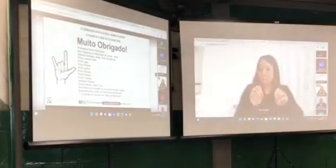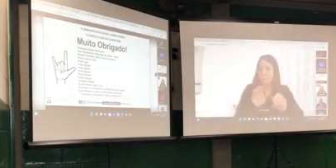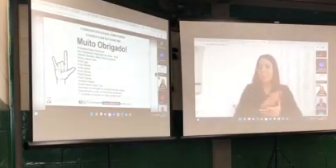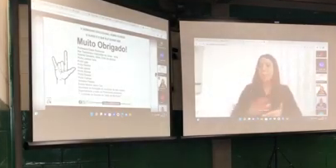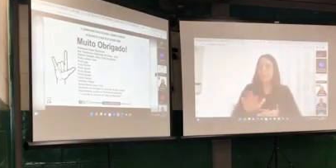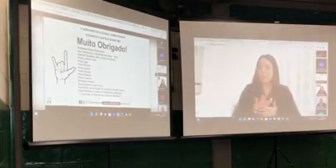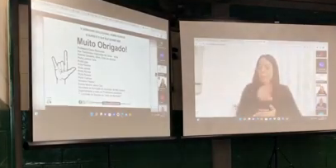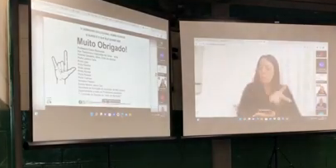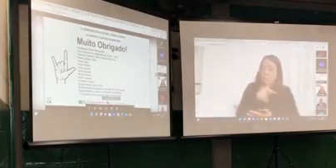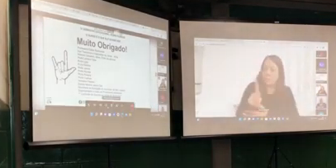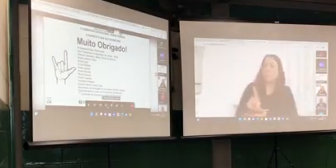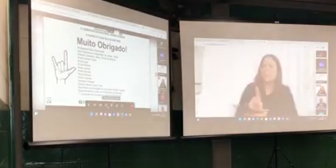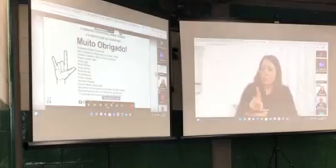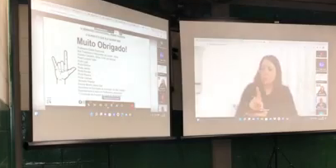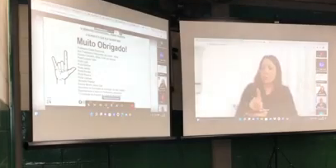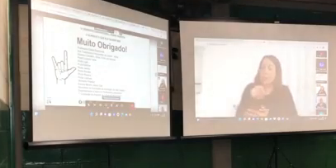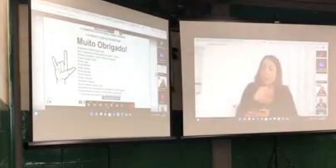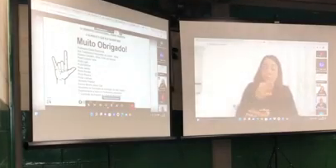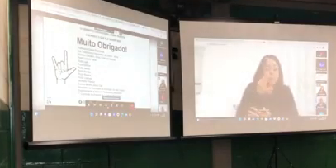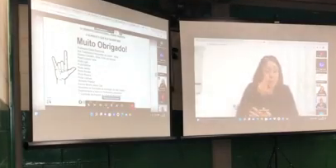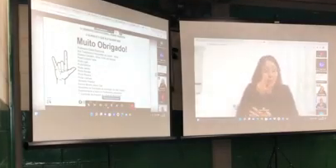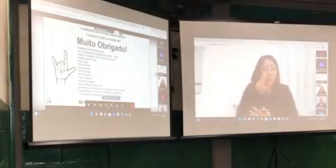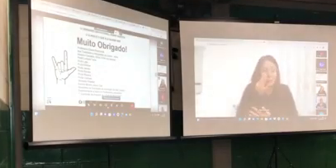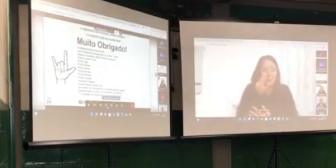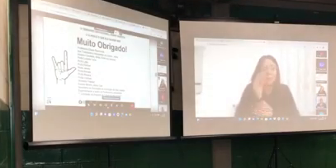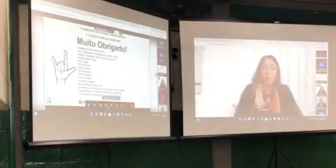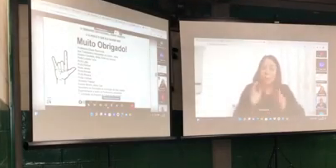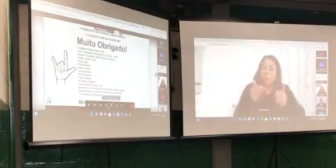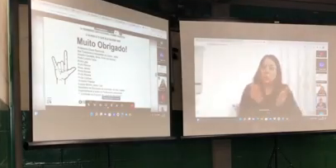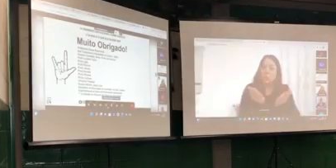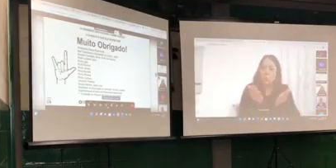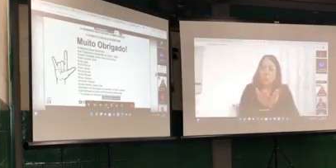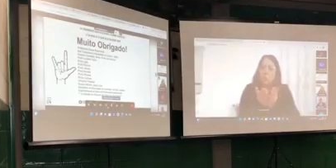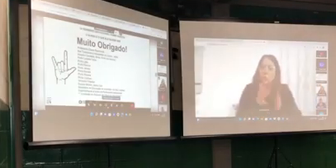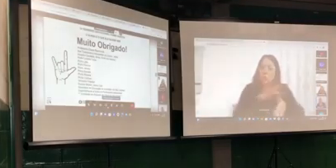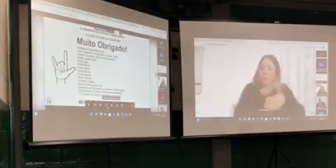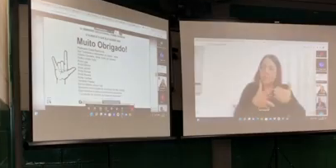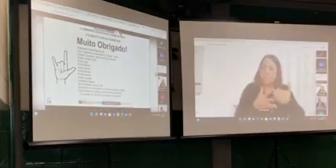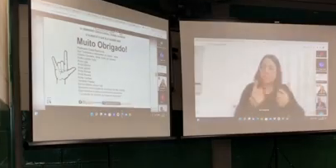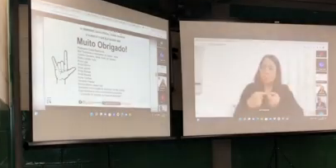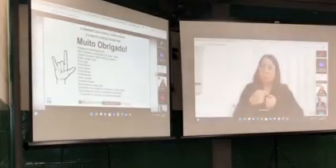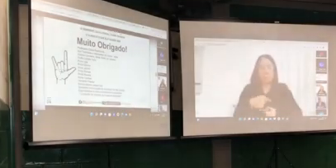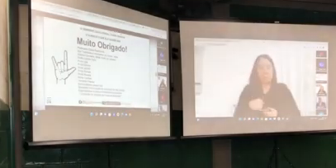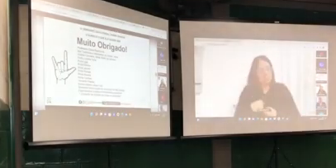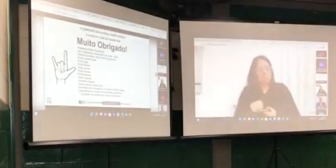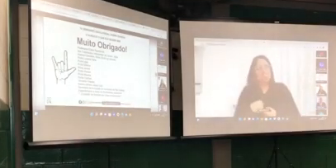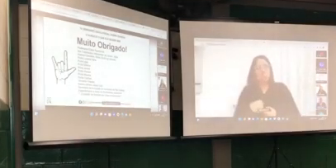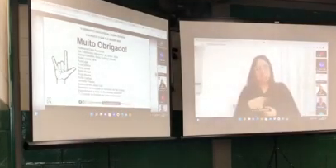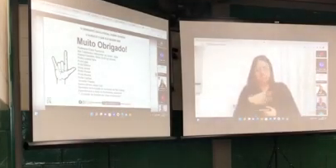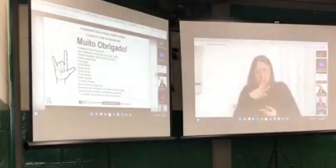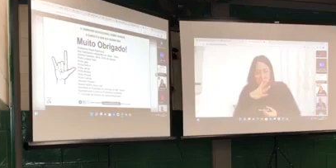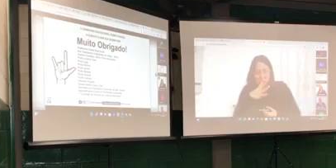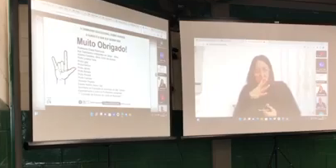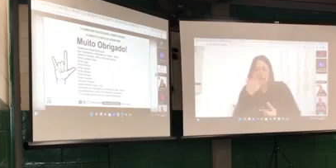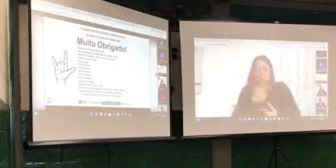os professores que estão presentes aí, e essa comissão de estudos de Libras, né? Eu fiquei assim, acho que ali também, quando